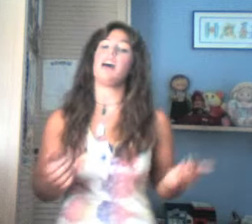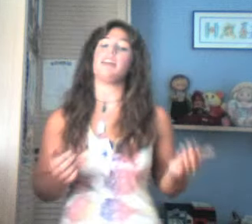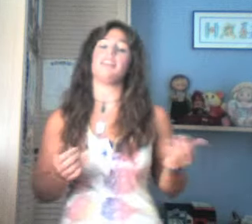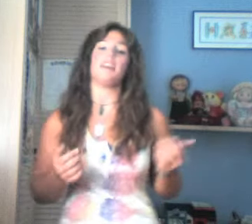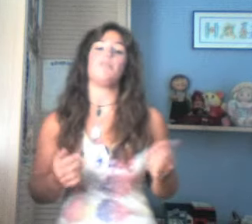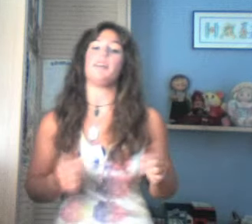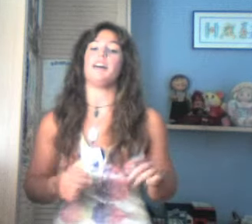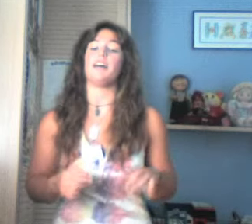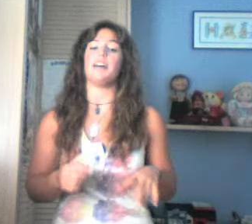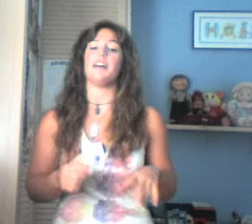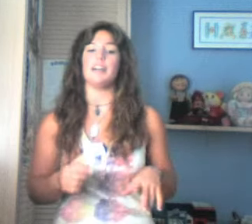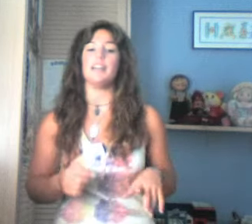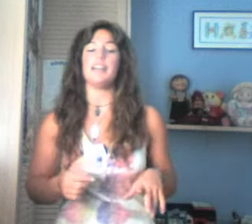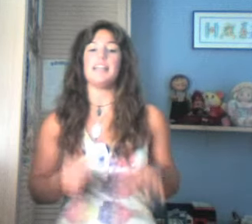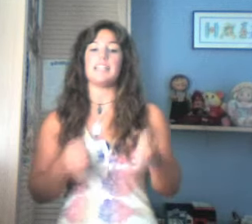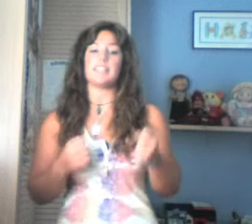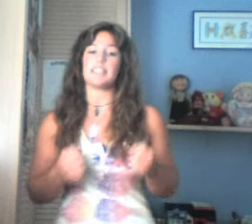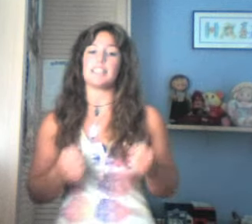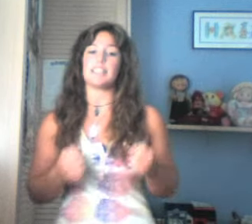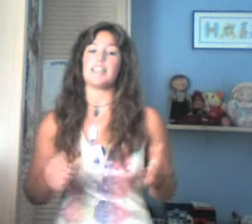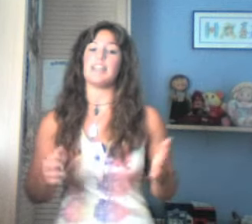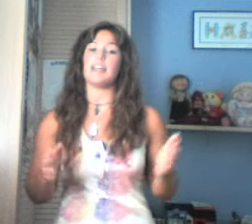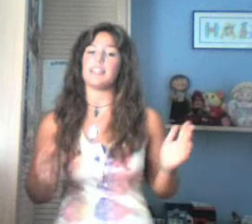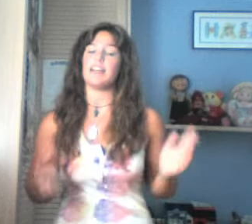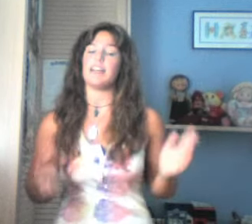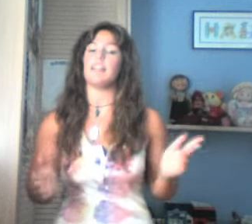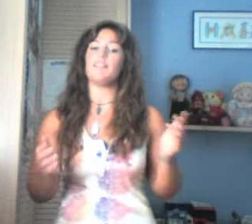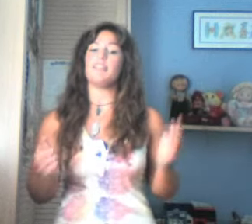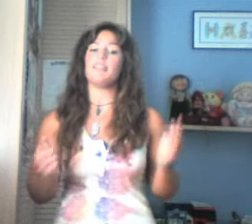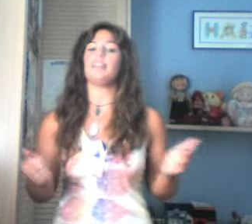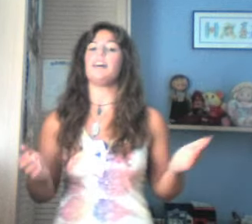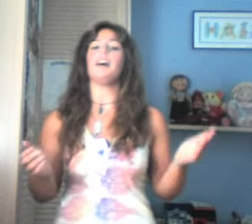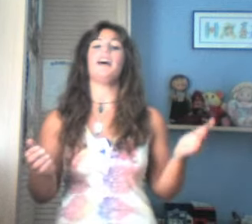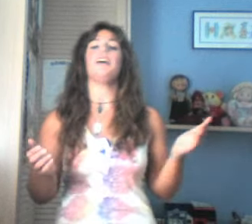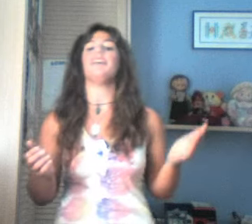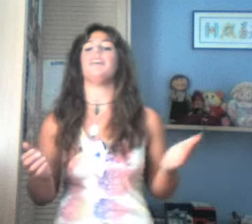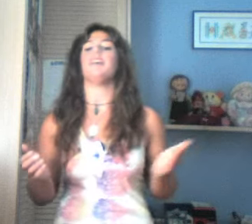haría mal. Estás cansada de tanto intentar.